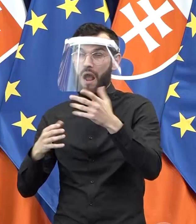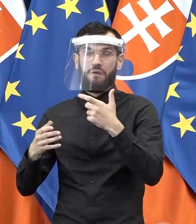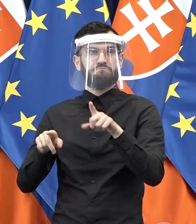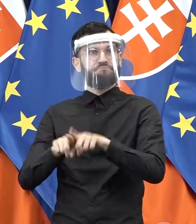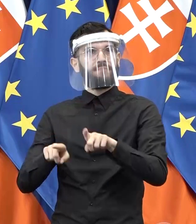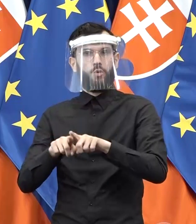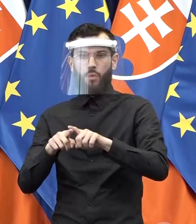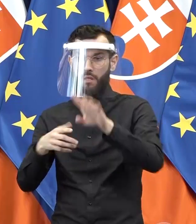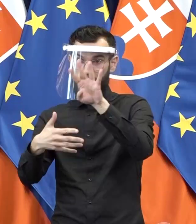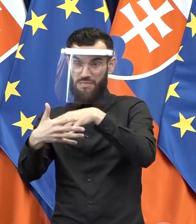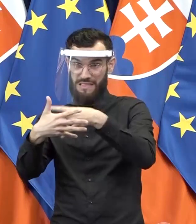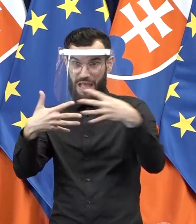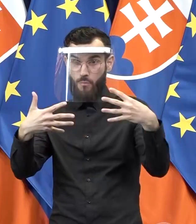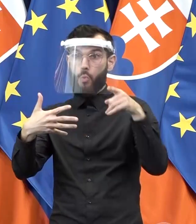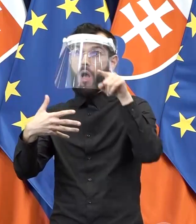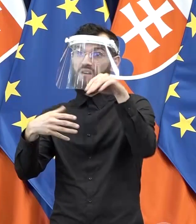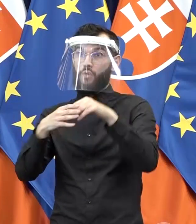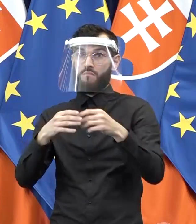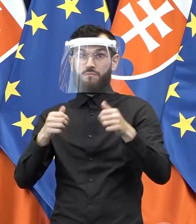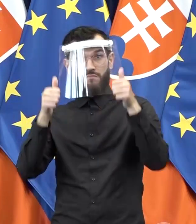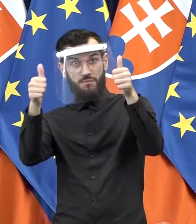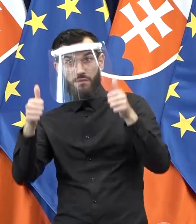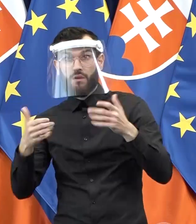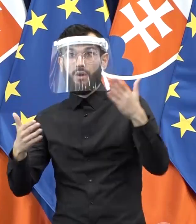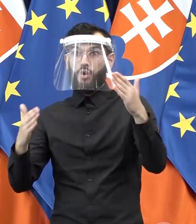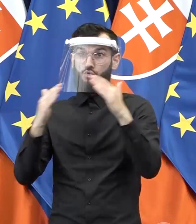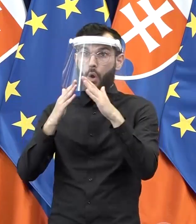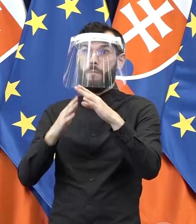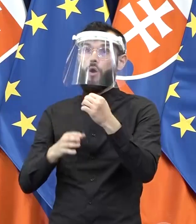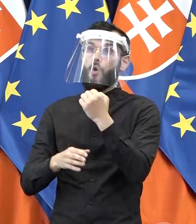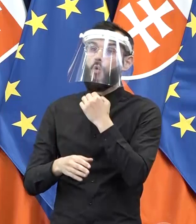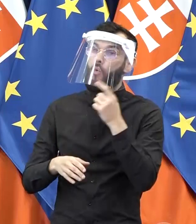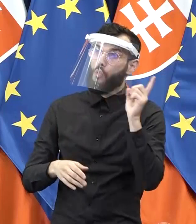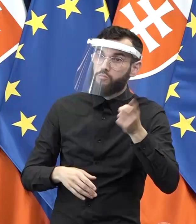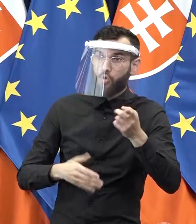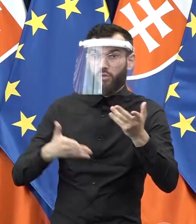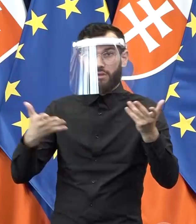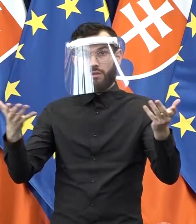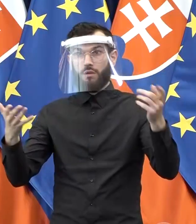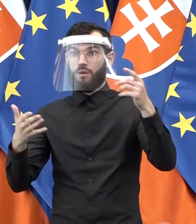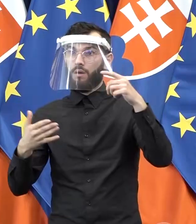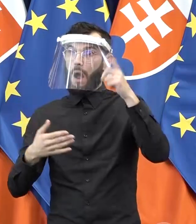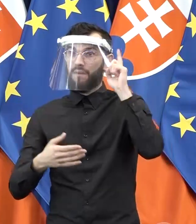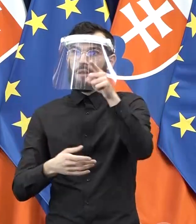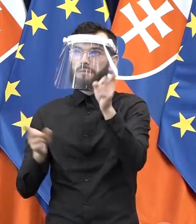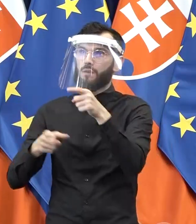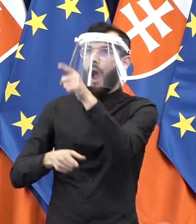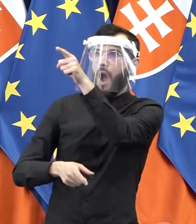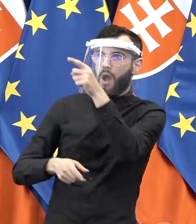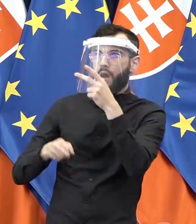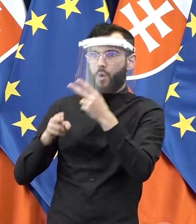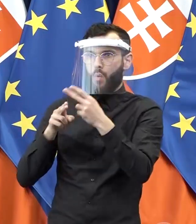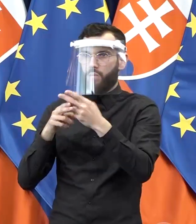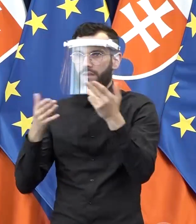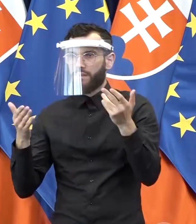pred svojim domom alebo nejaké upozornenie a možno aj, aby vedeli identifikovať, že kto je nákazený.